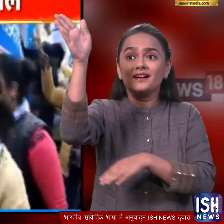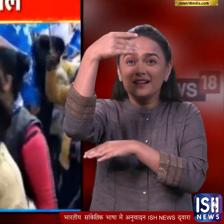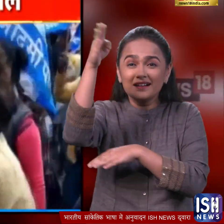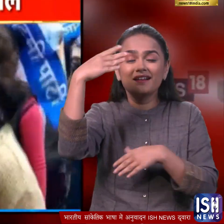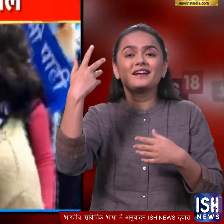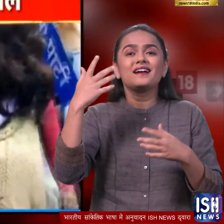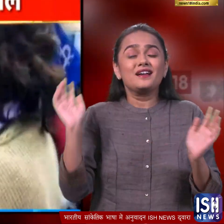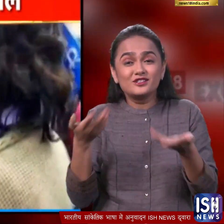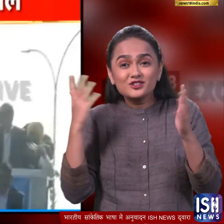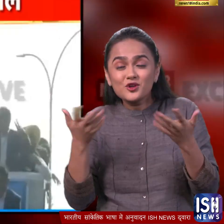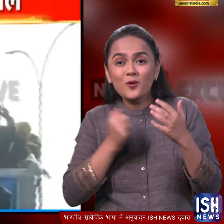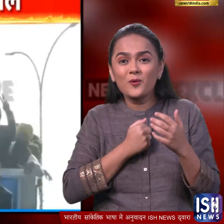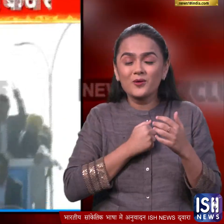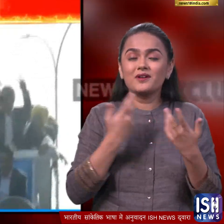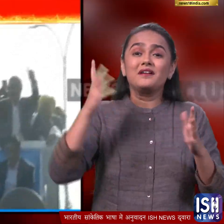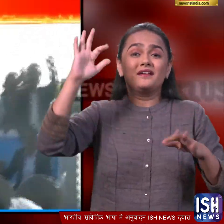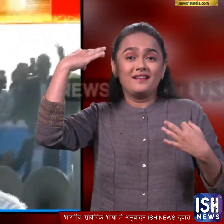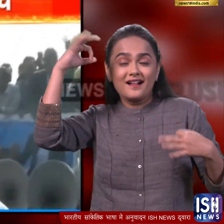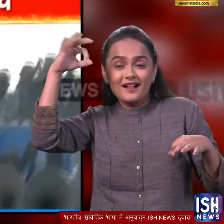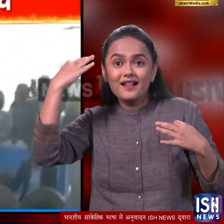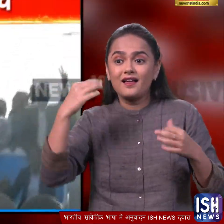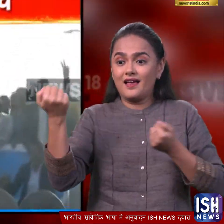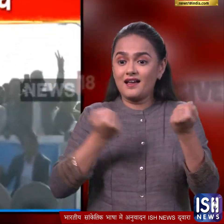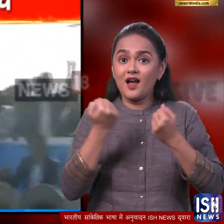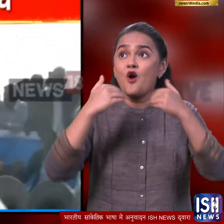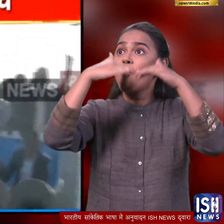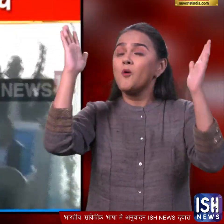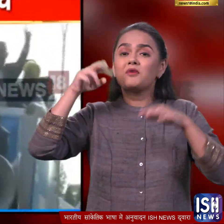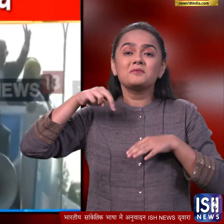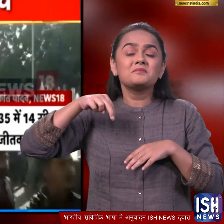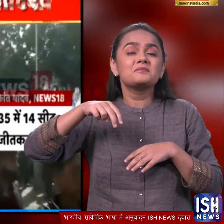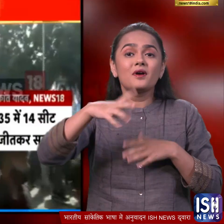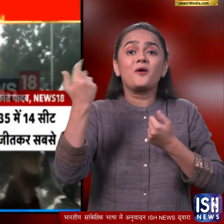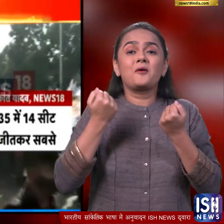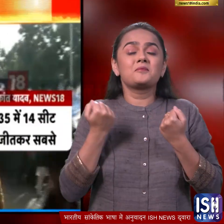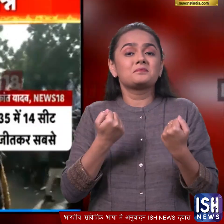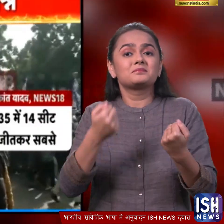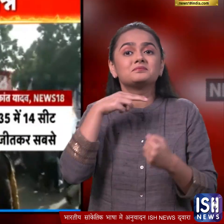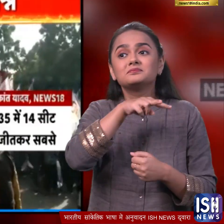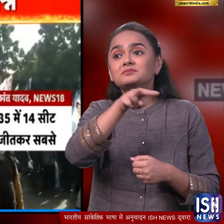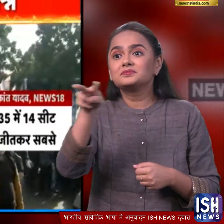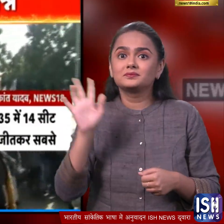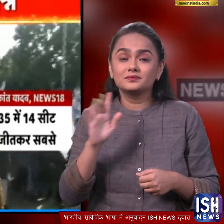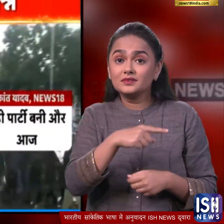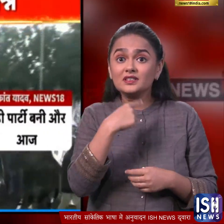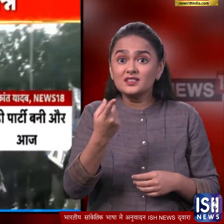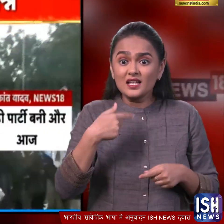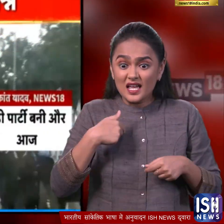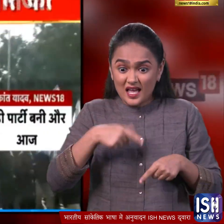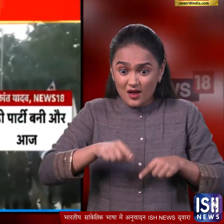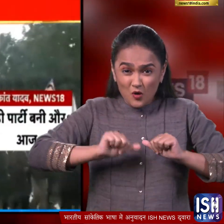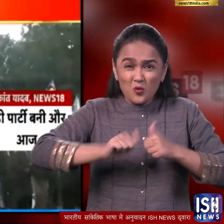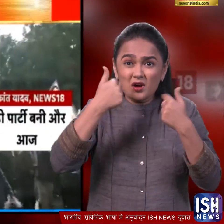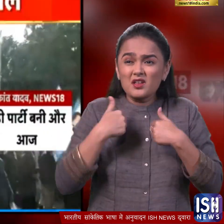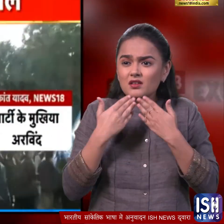और नाचते गाते कार्यकर्ताओं के बीच वो खुली गाड़ी में सवार होकर चंडीगढ़ की सड़कों पर निकले। 35 में से 14 सीट जीतकर सबसे बड़ी